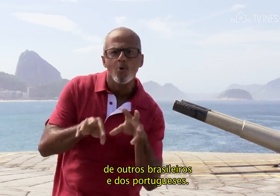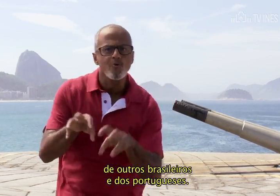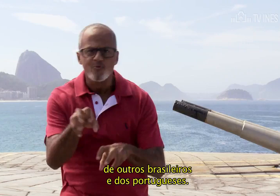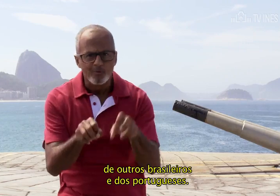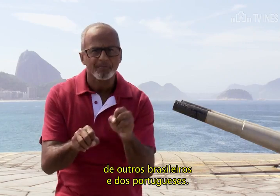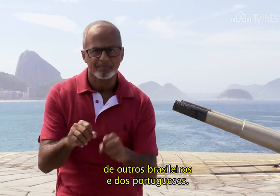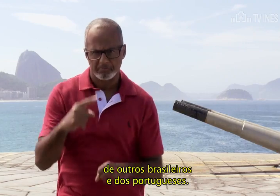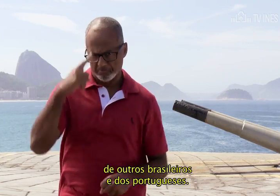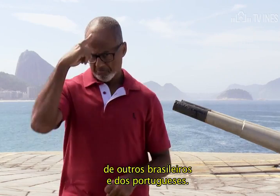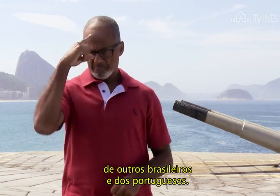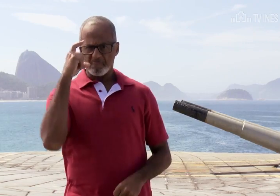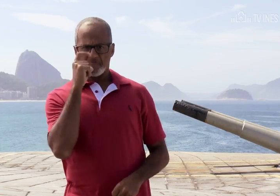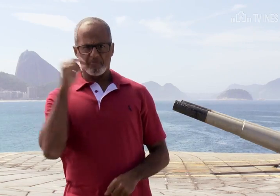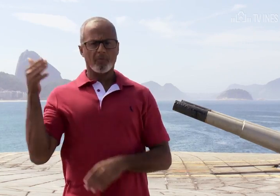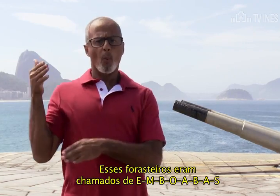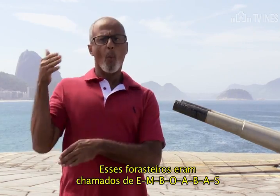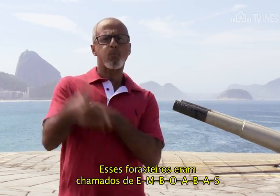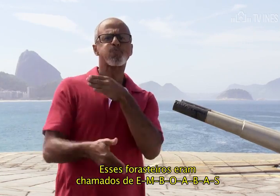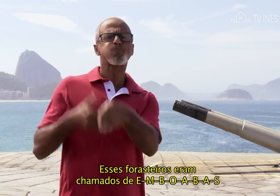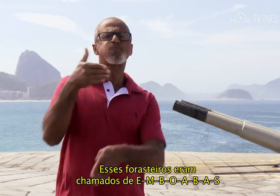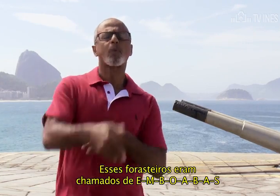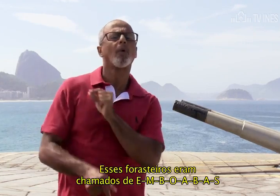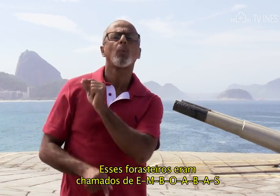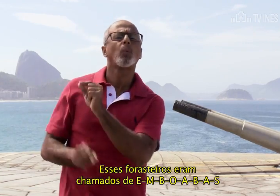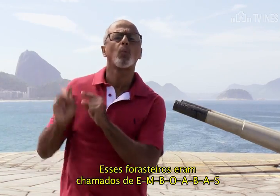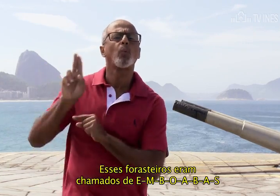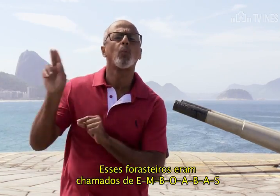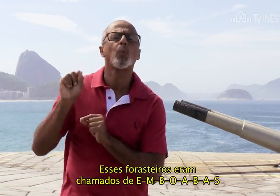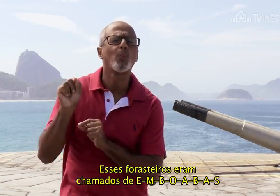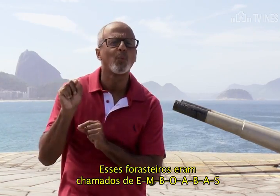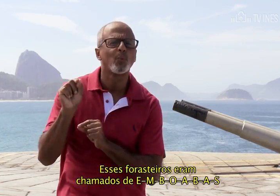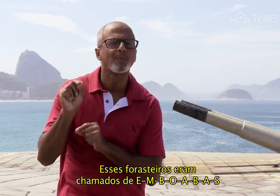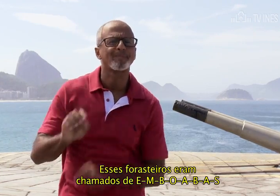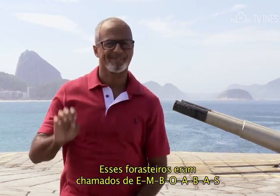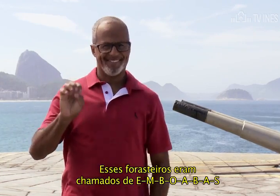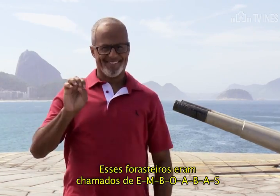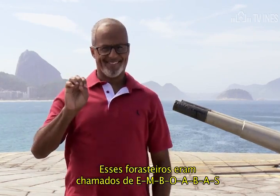portugueses. Esses forasteiros eram chamados de